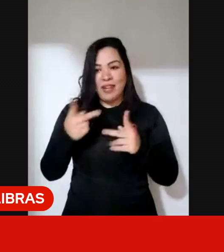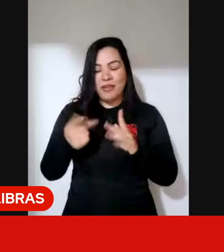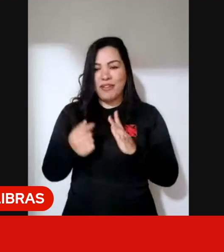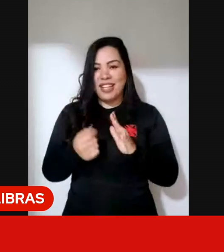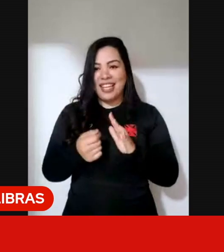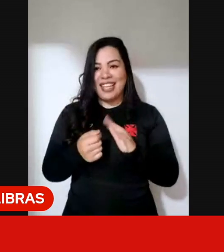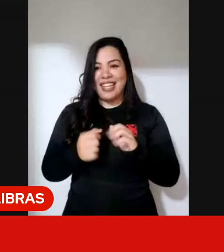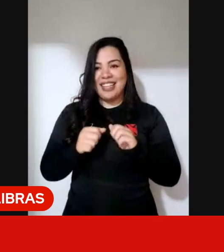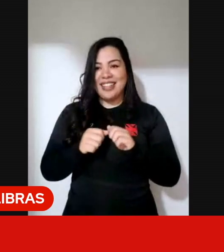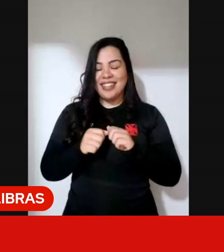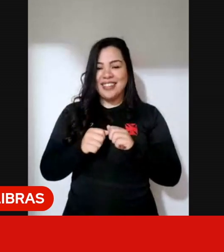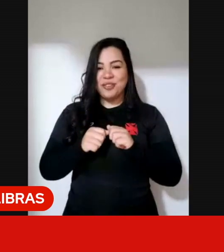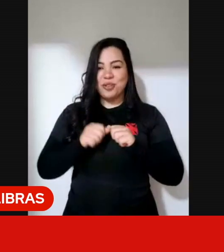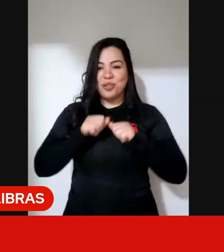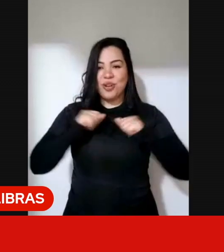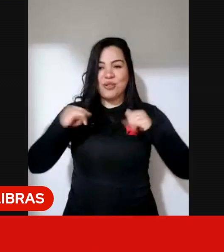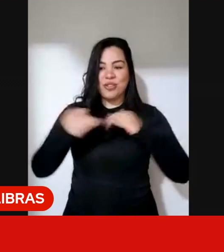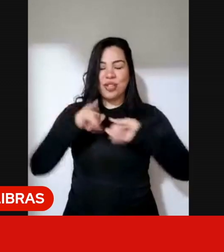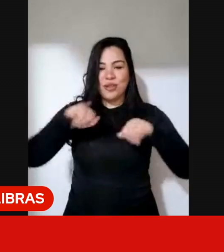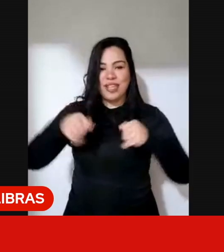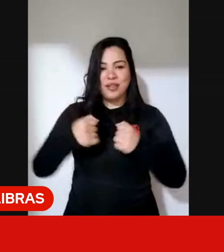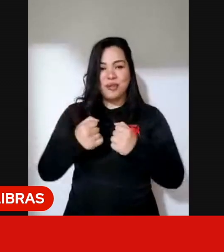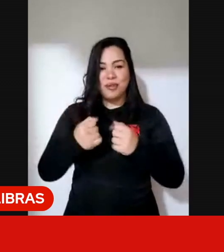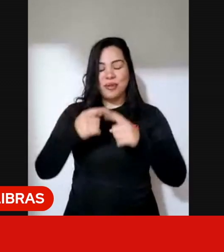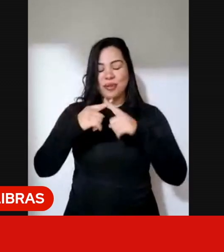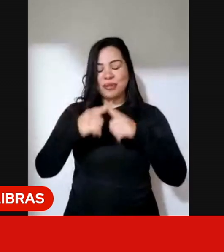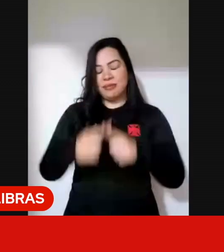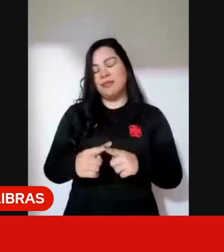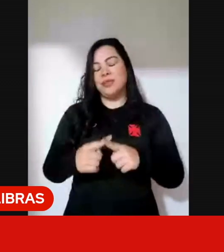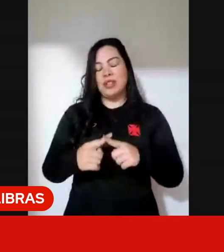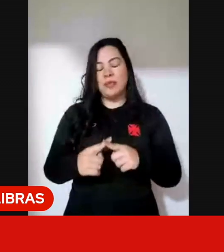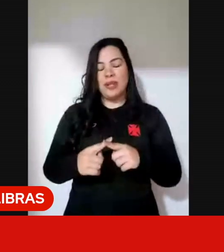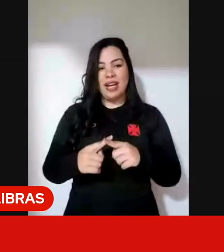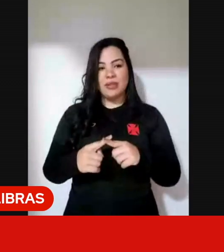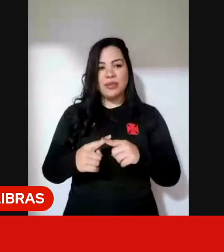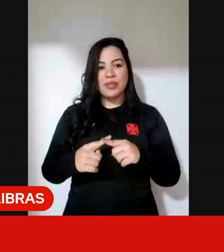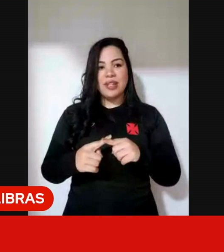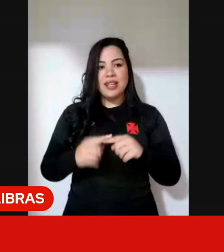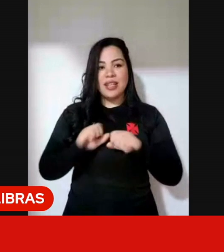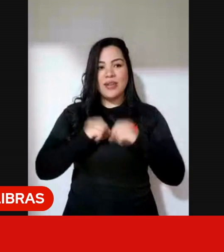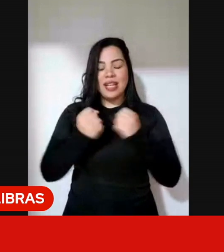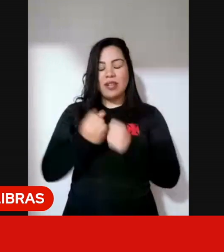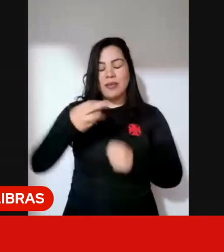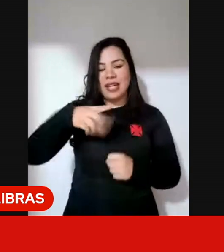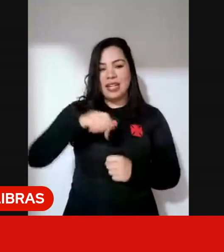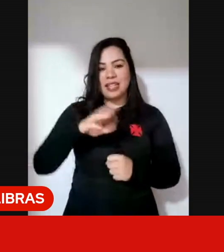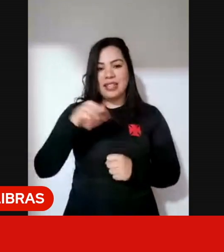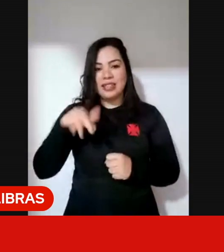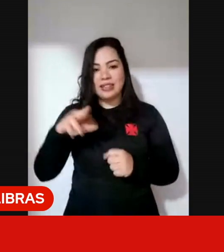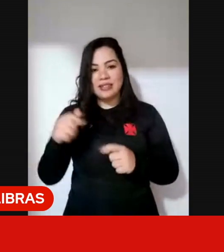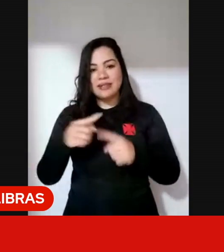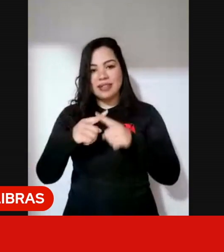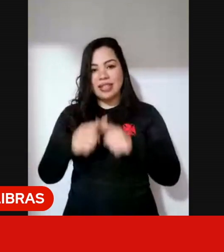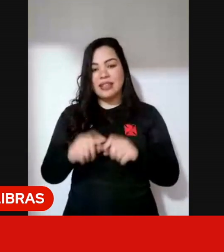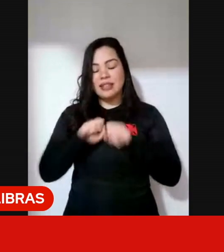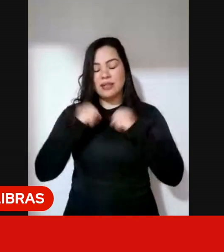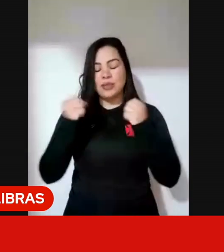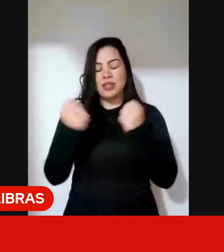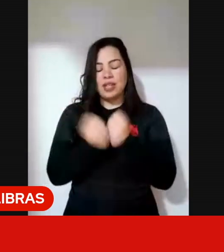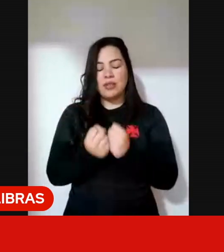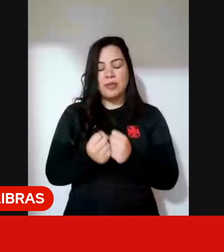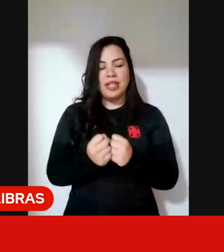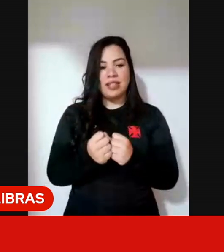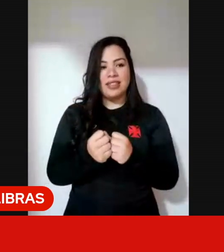Também tenho que falar aqui dos jogos que eu ia dos campeonatos, que eu ia lá no Maracanã, né?